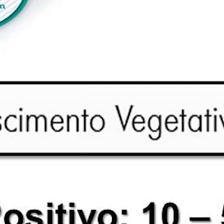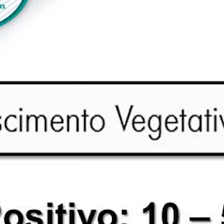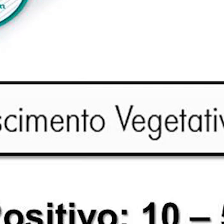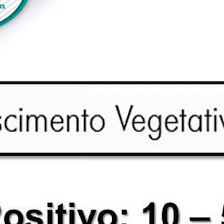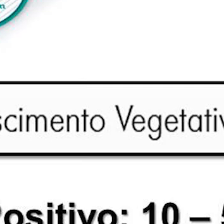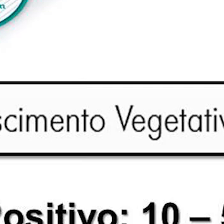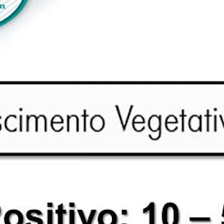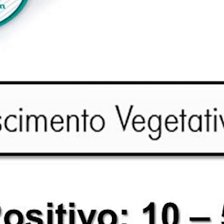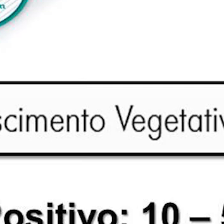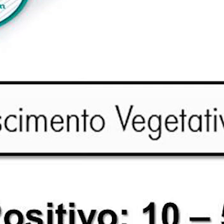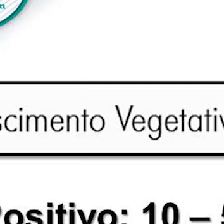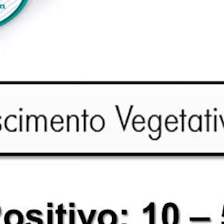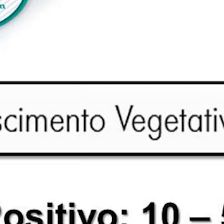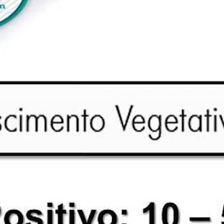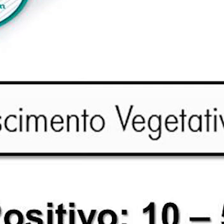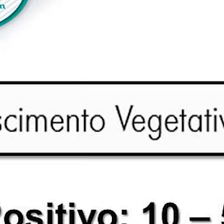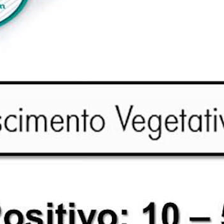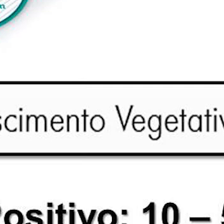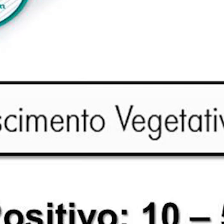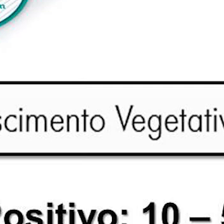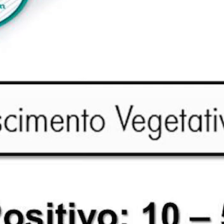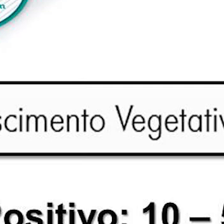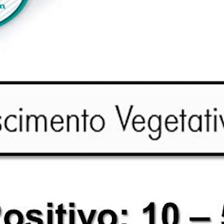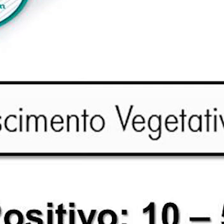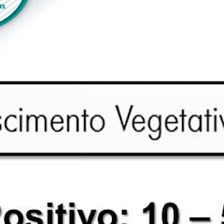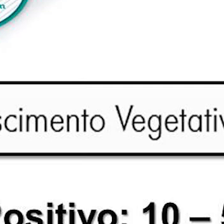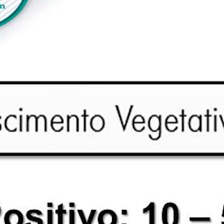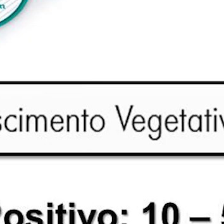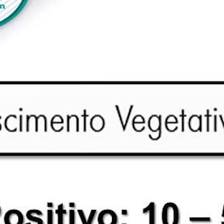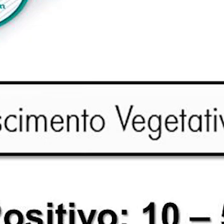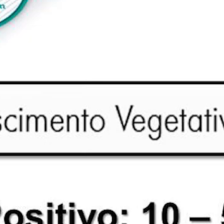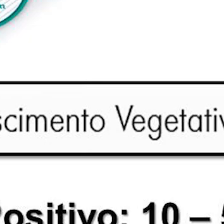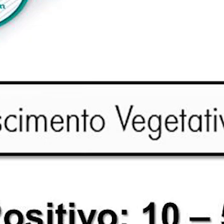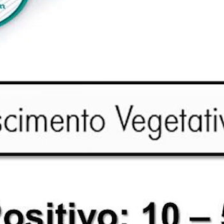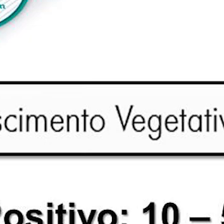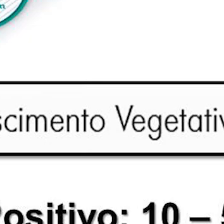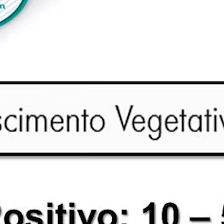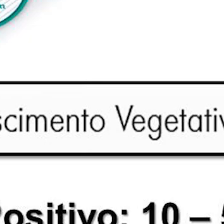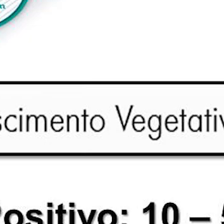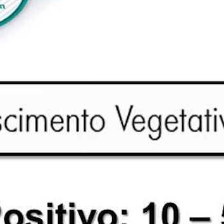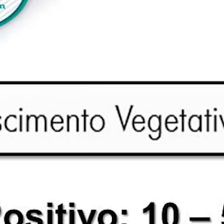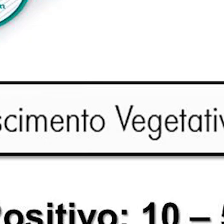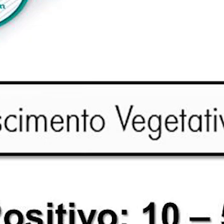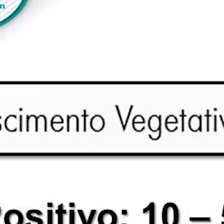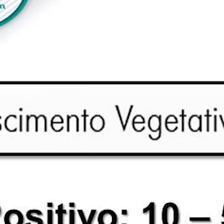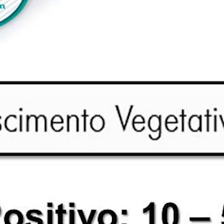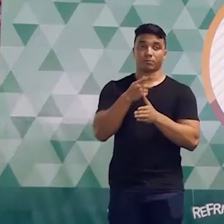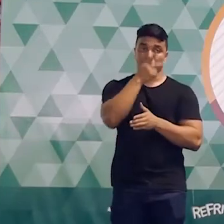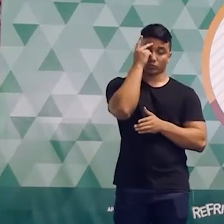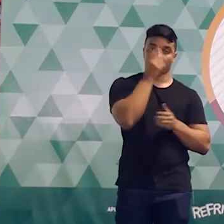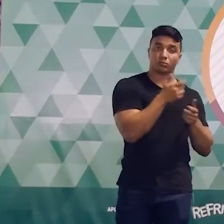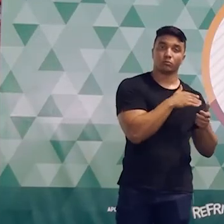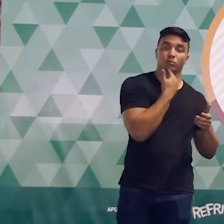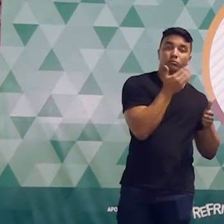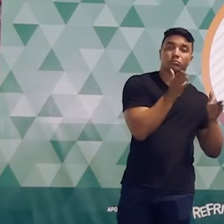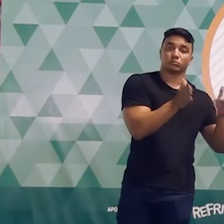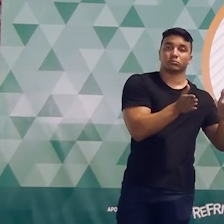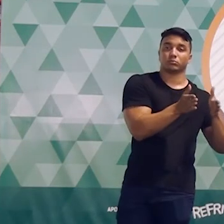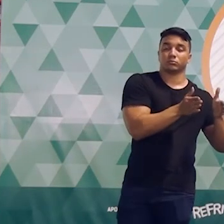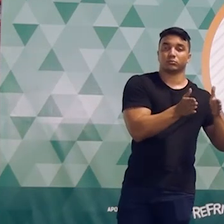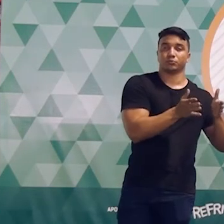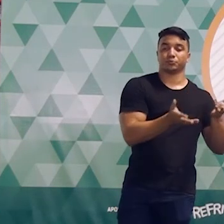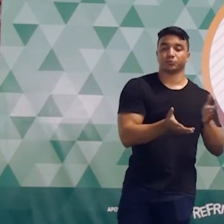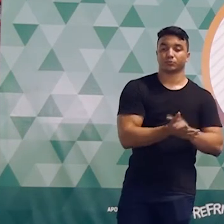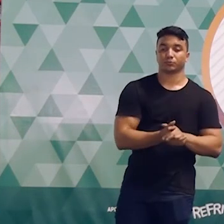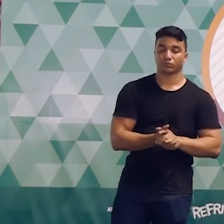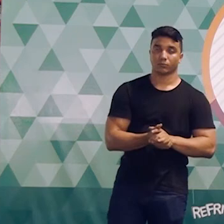o número de pessoas que nasceu, dentro de um grupo de 1.000 habitantes. Mortalidade, o número de pessoas que morreu dentro de um grupo de 1.000